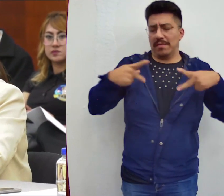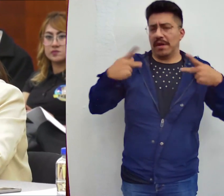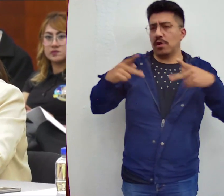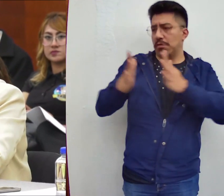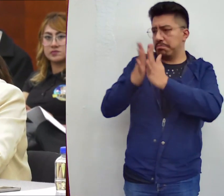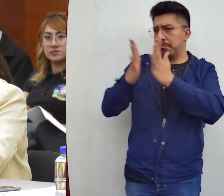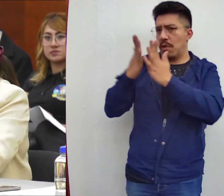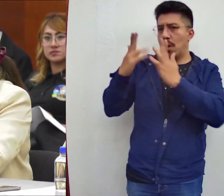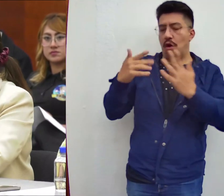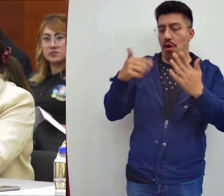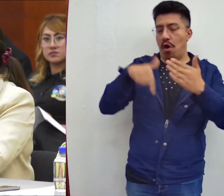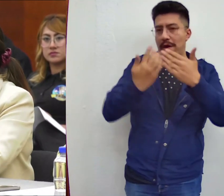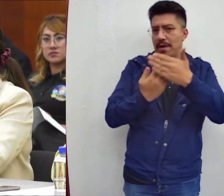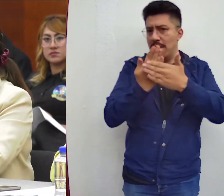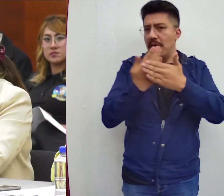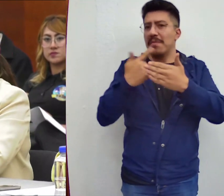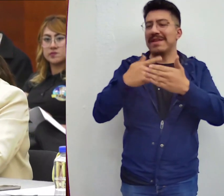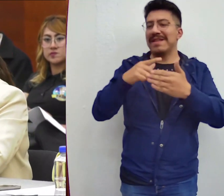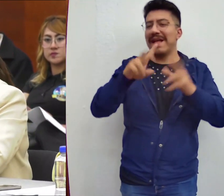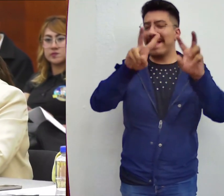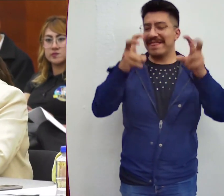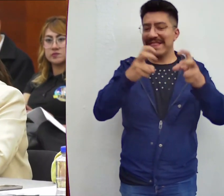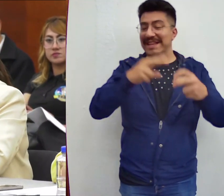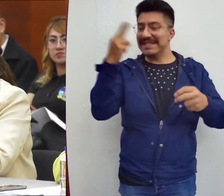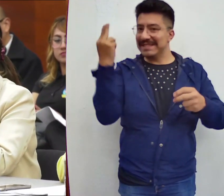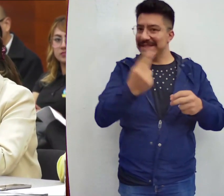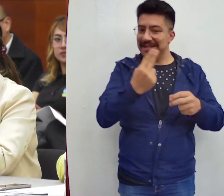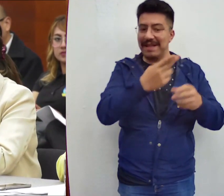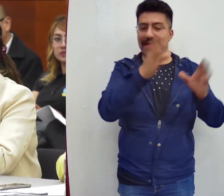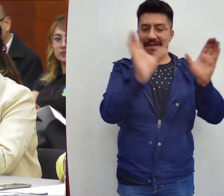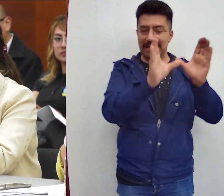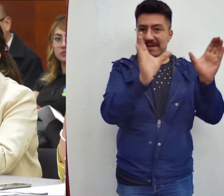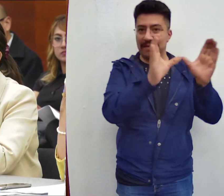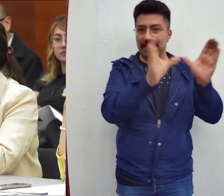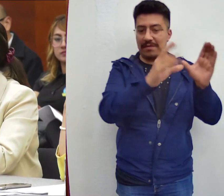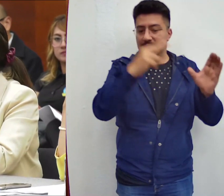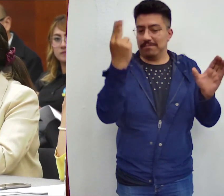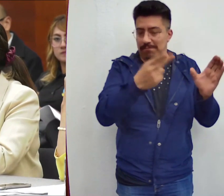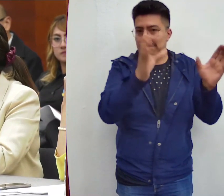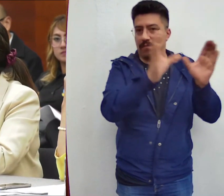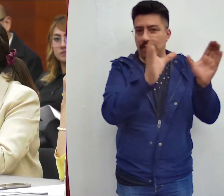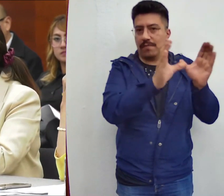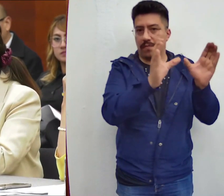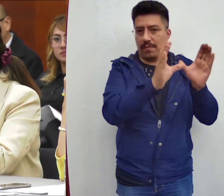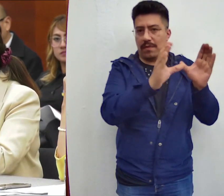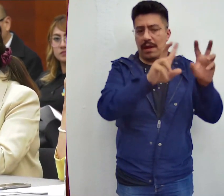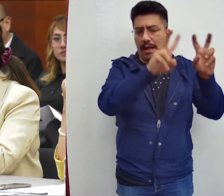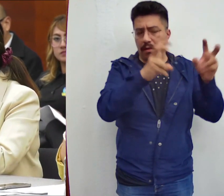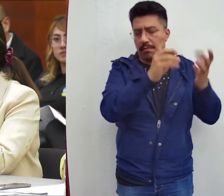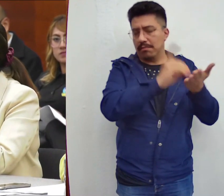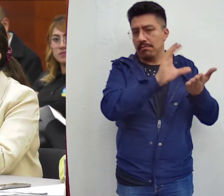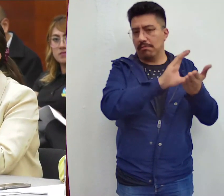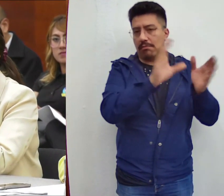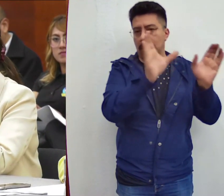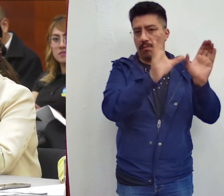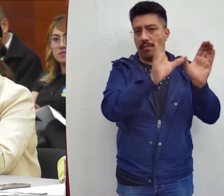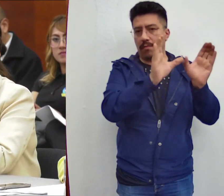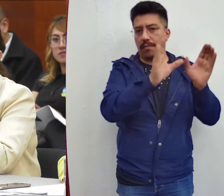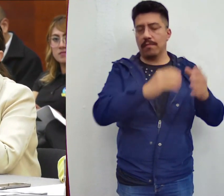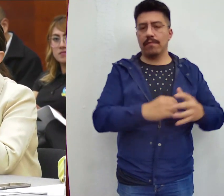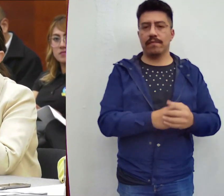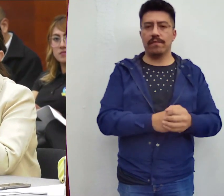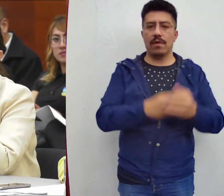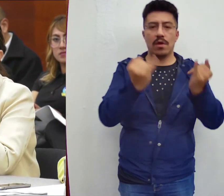hablado de la necesidad de contar con esa certificación en temas de discapacidad y homologar